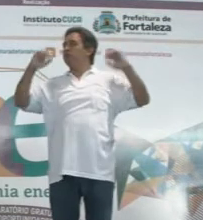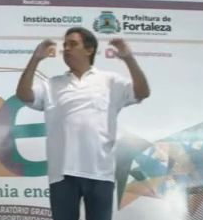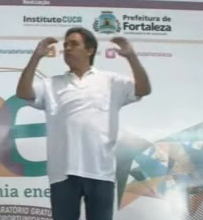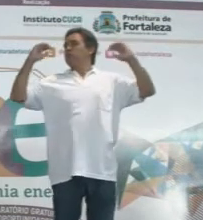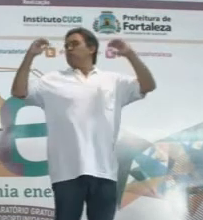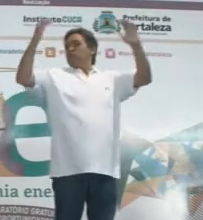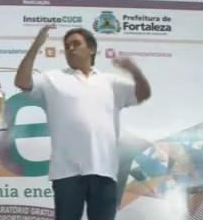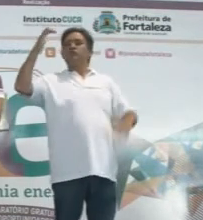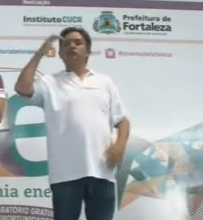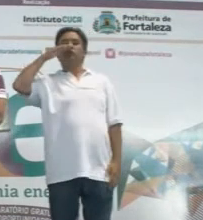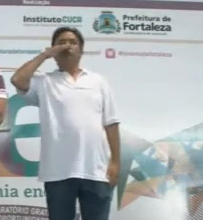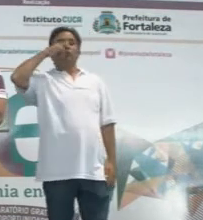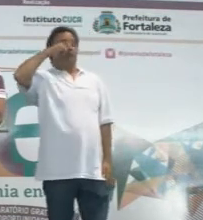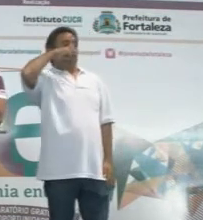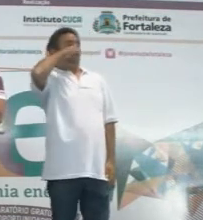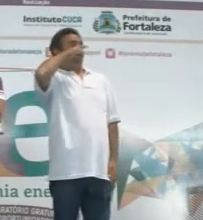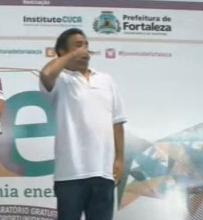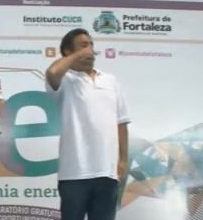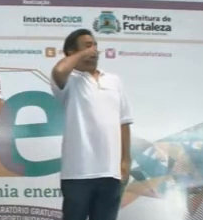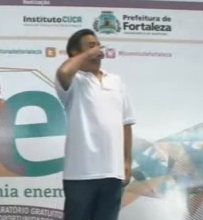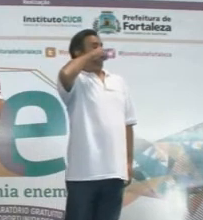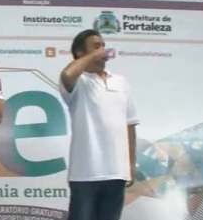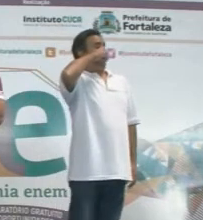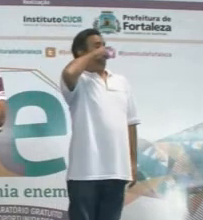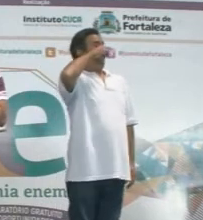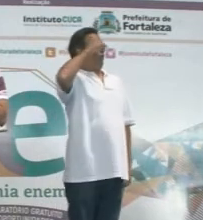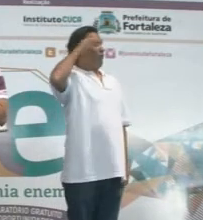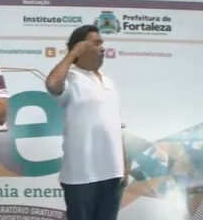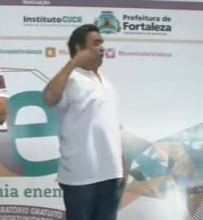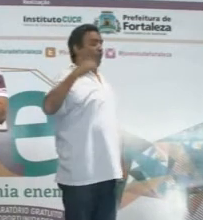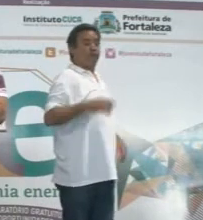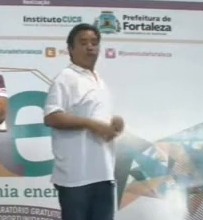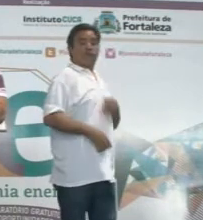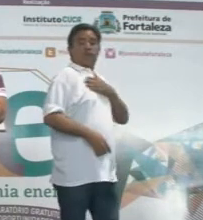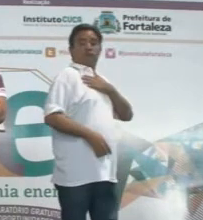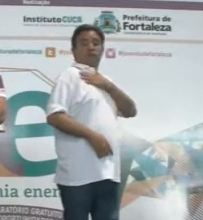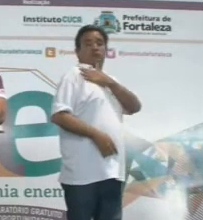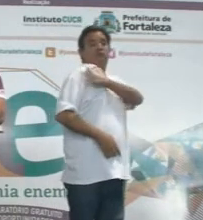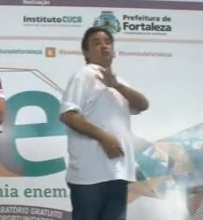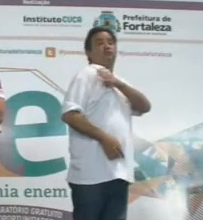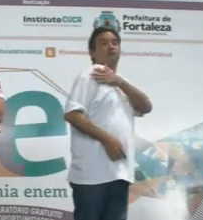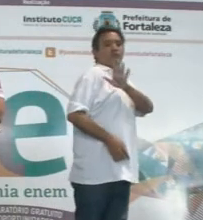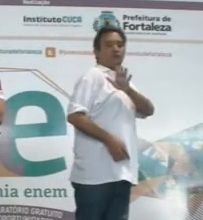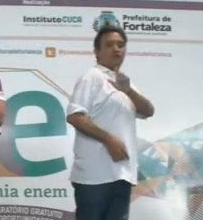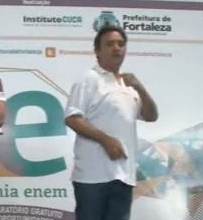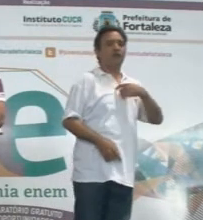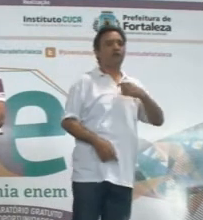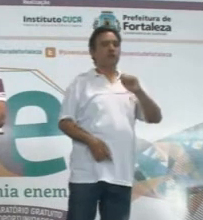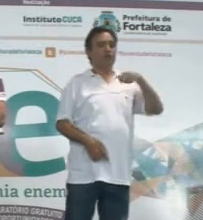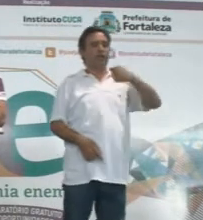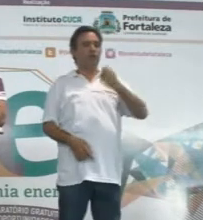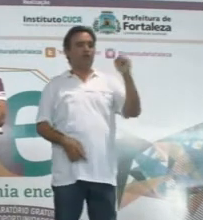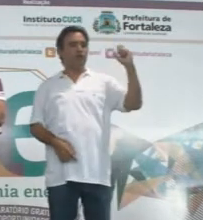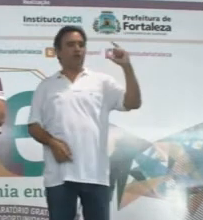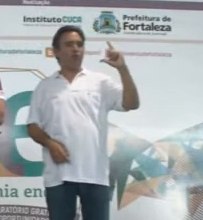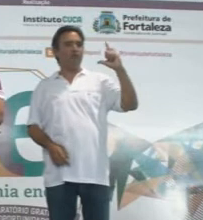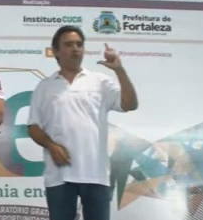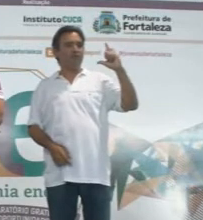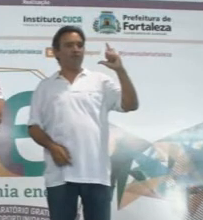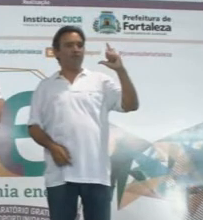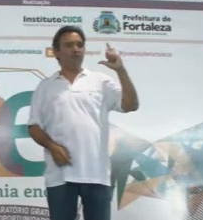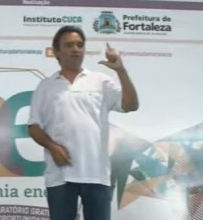Tão boçal. Ele está tão lá em cima que ele se chamava de sol.